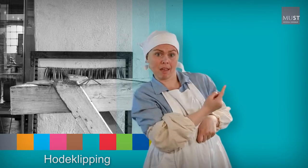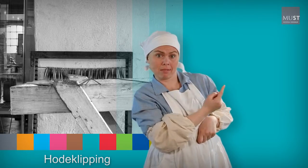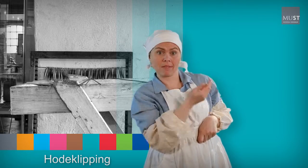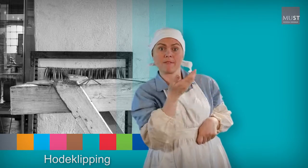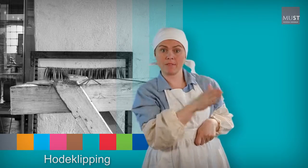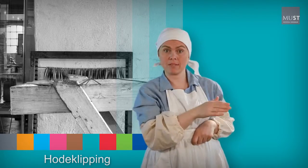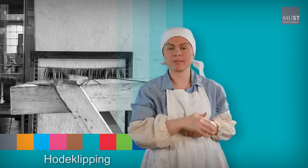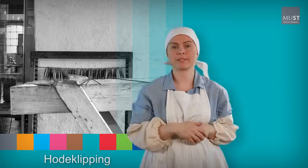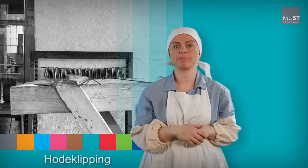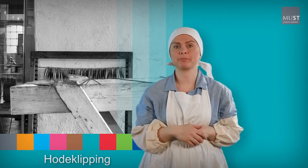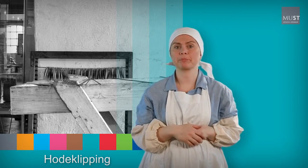en fisk.